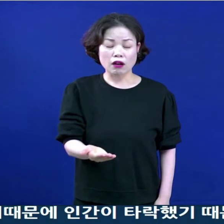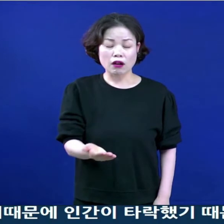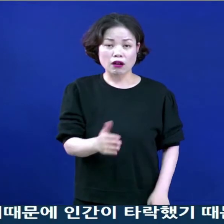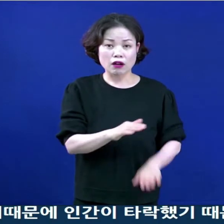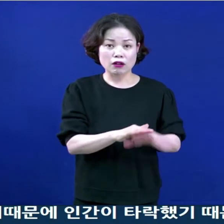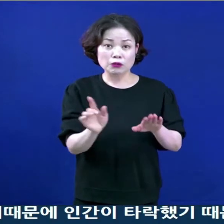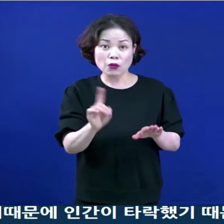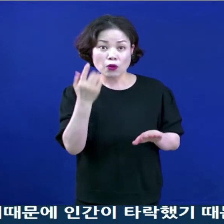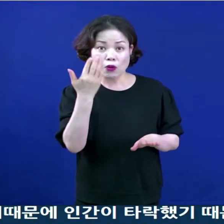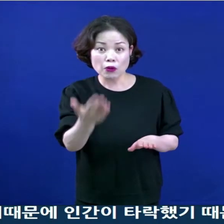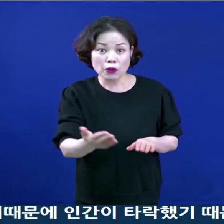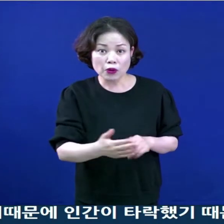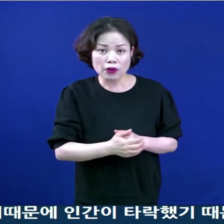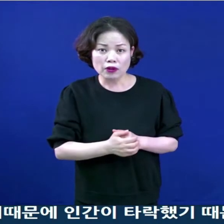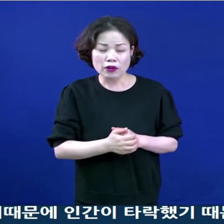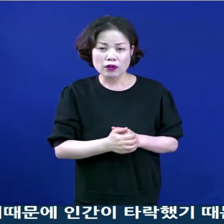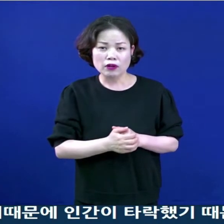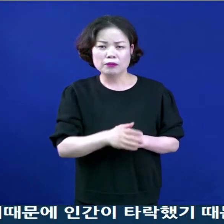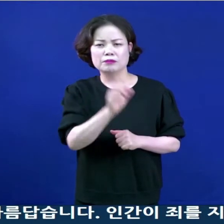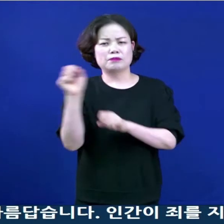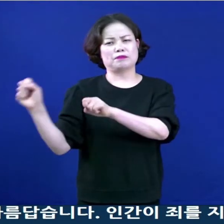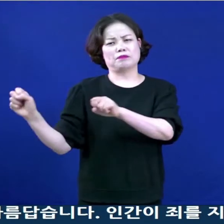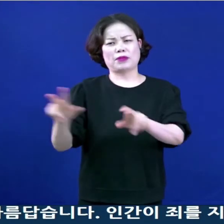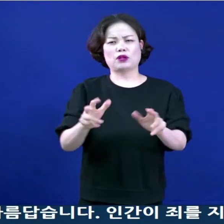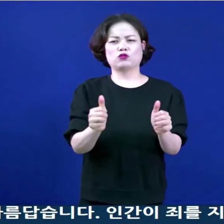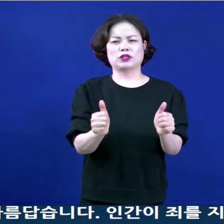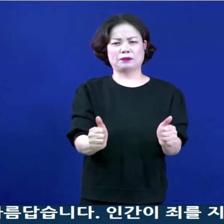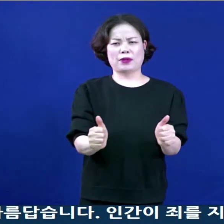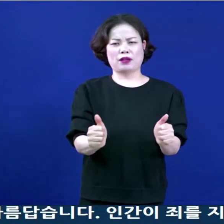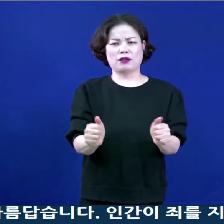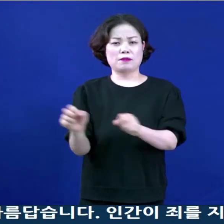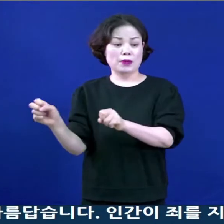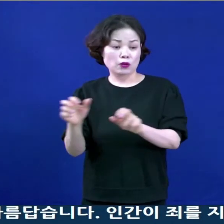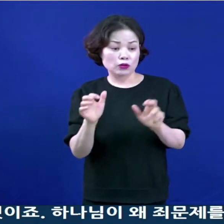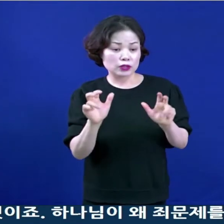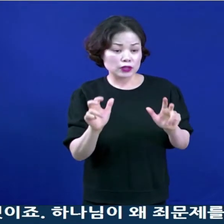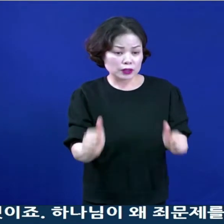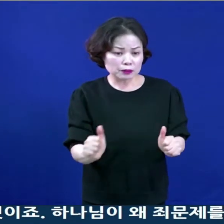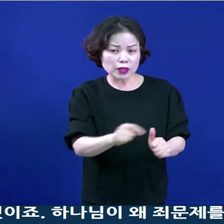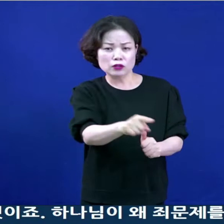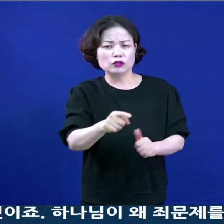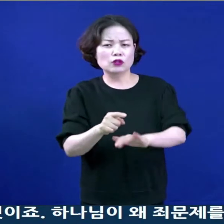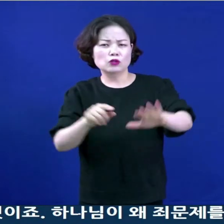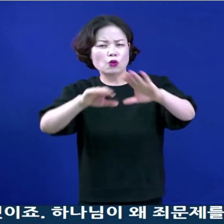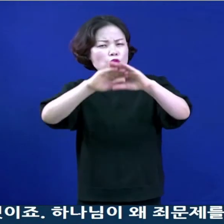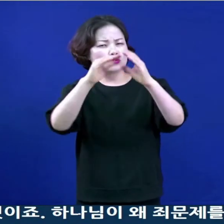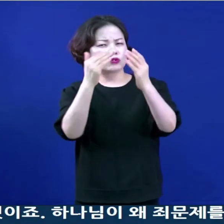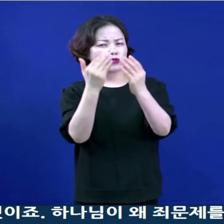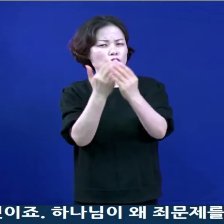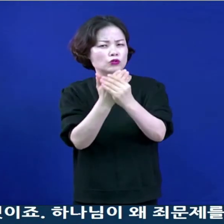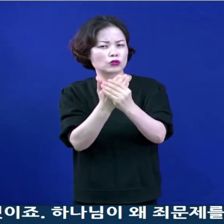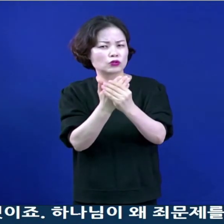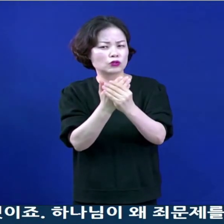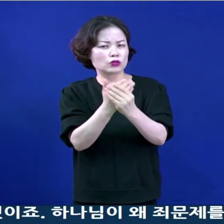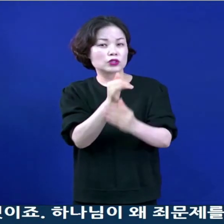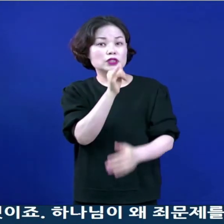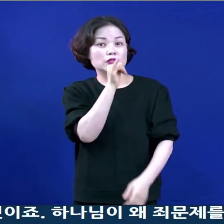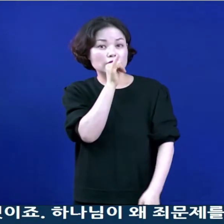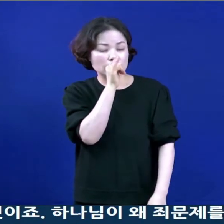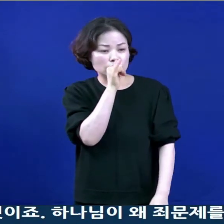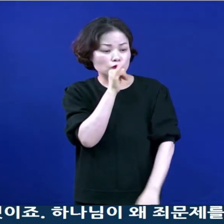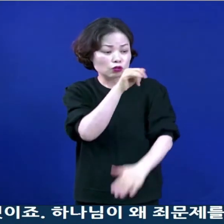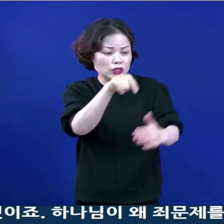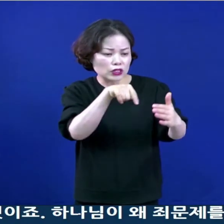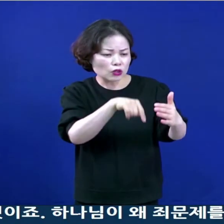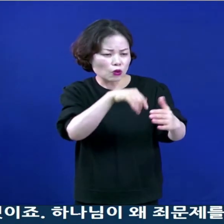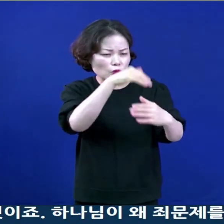되는 건지 아세요? 바로 심판입니다. 바로 심판이면 저와 여러분이 온전할 수도 있겠고, 우리